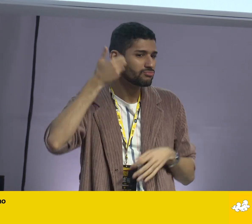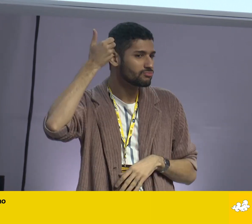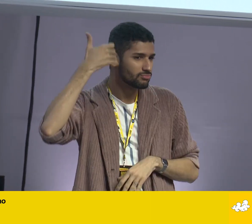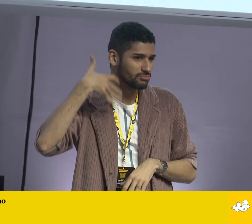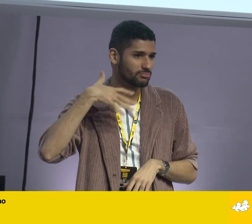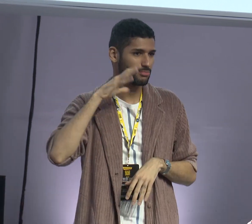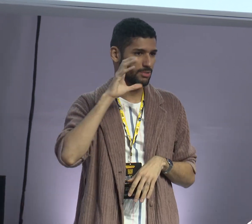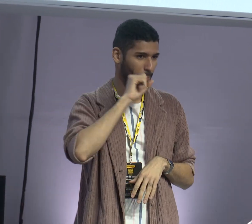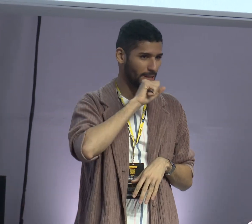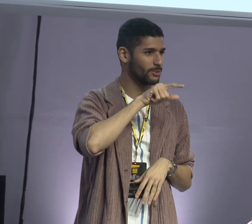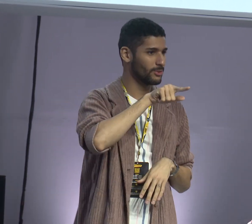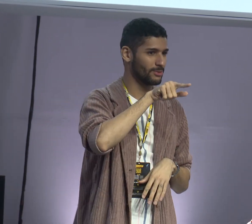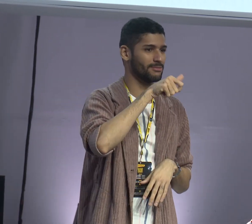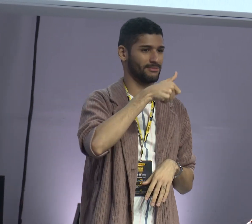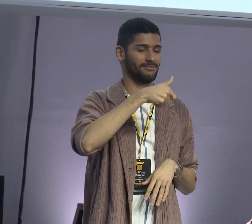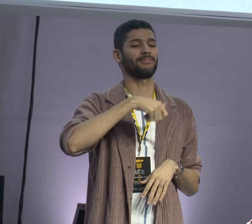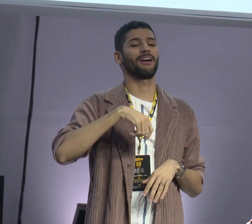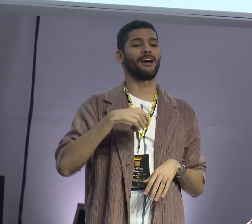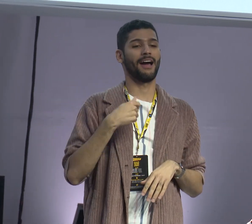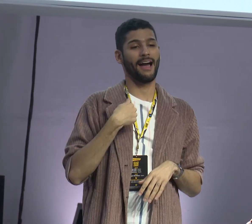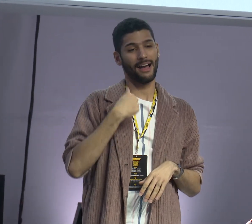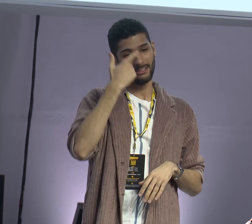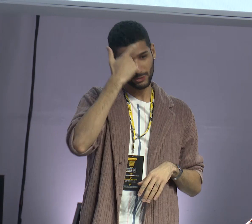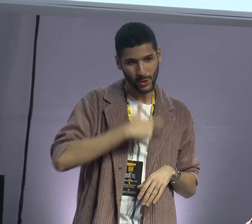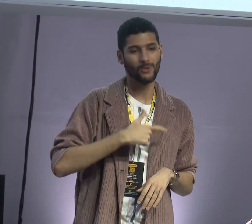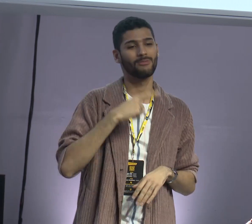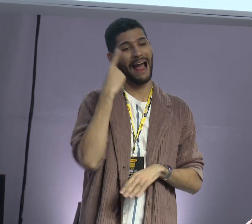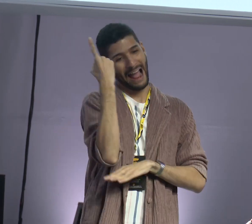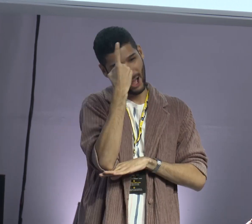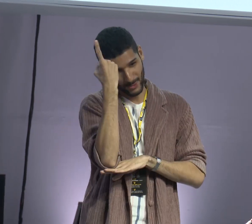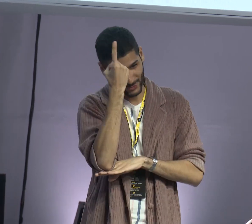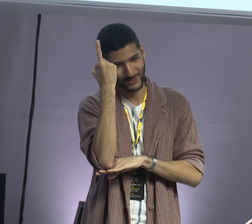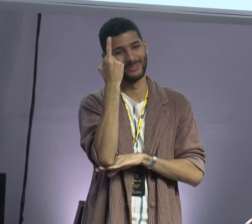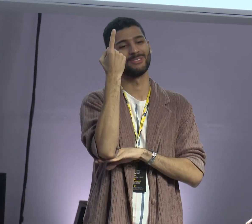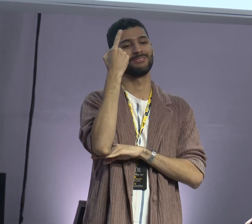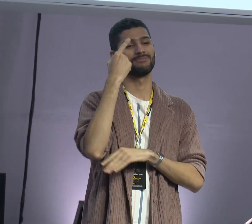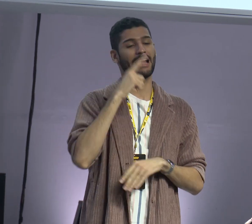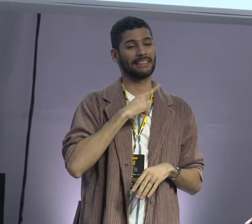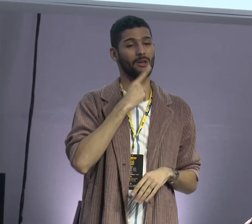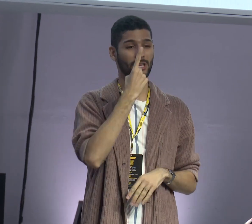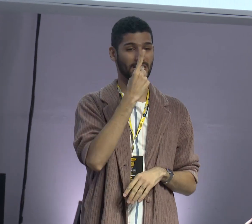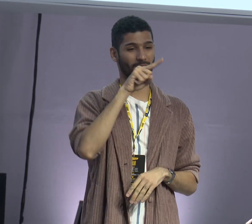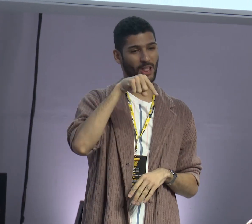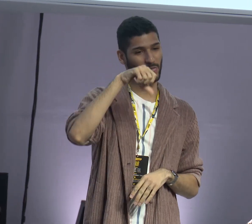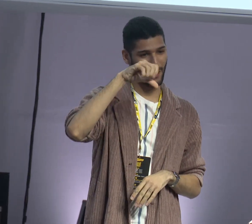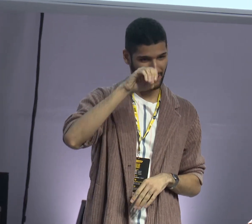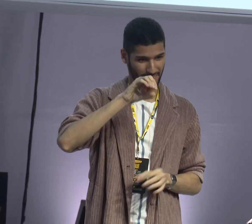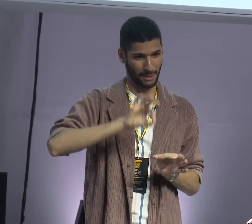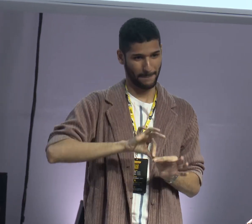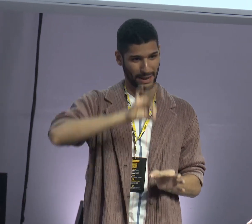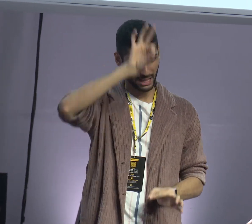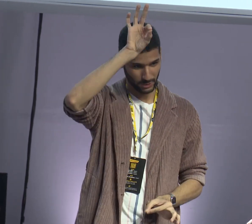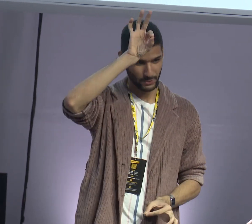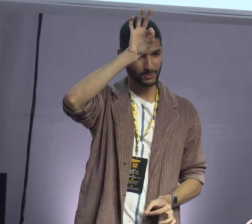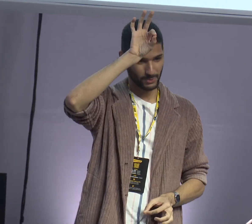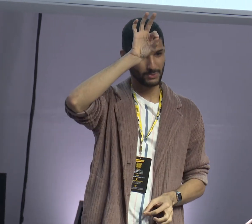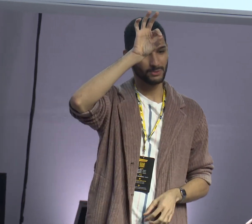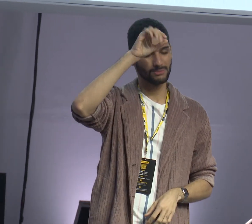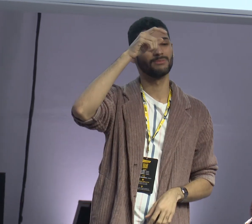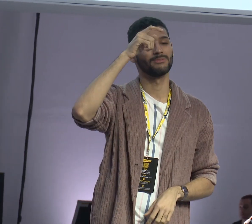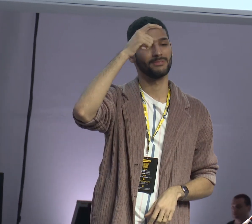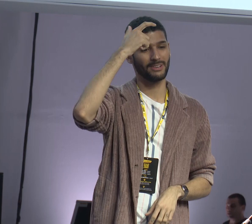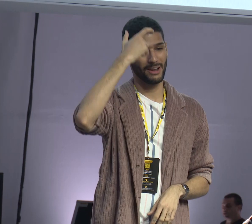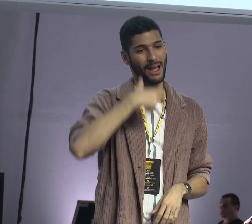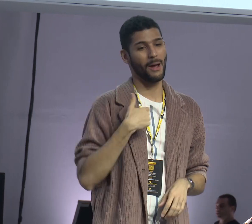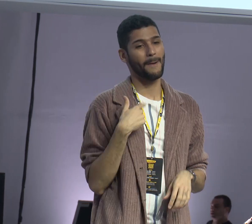pra tem que tem áudio do escritor então eu sou a primeira pessoa a ter com eles